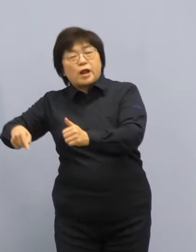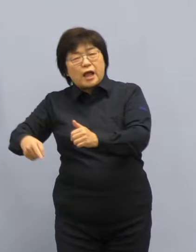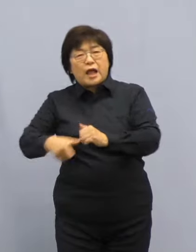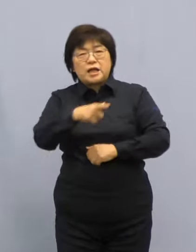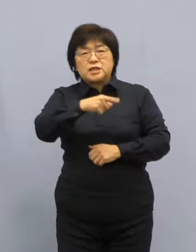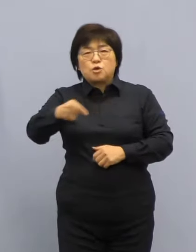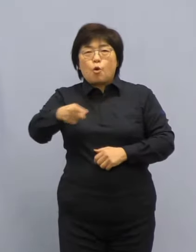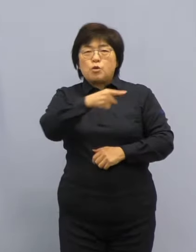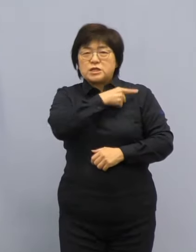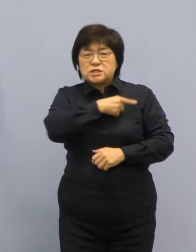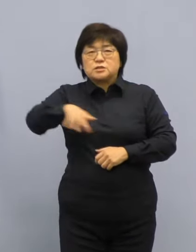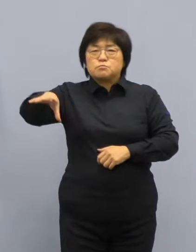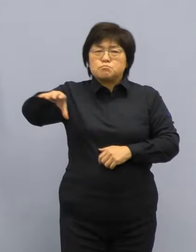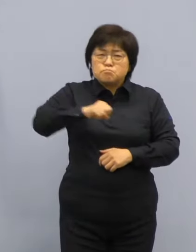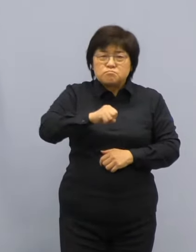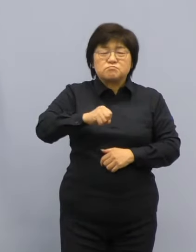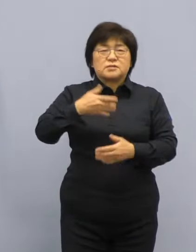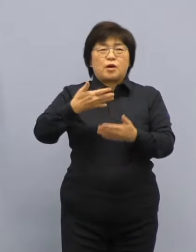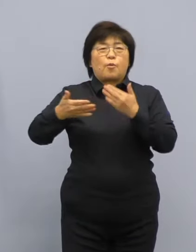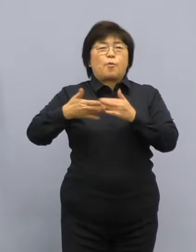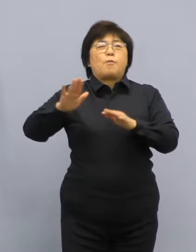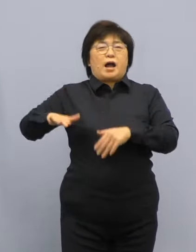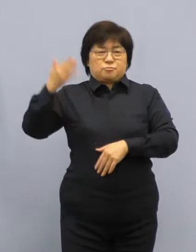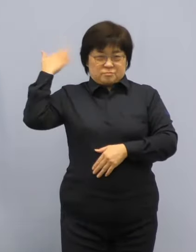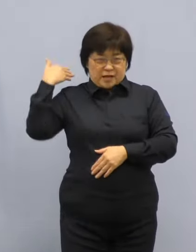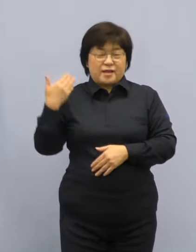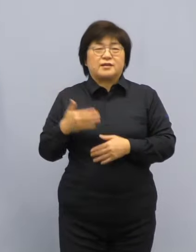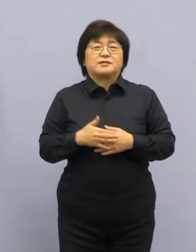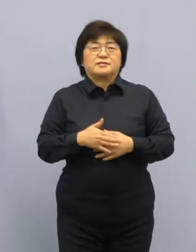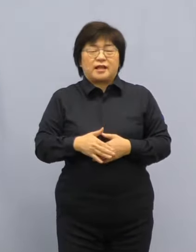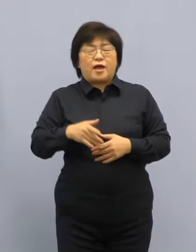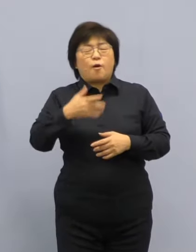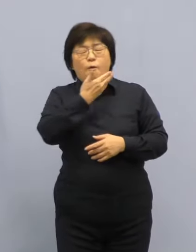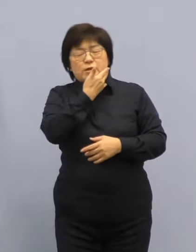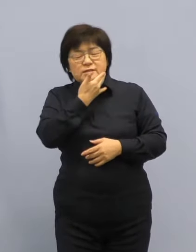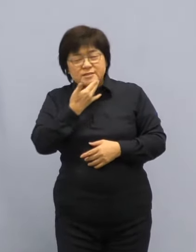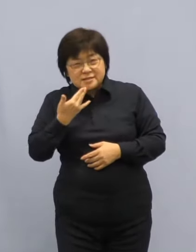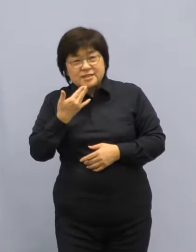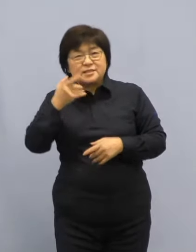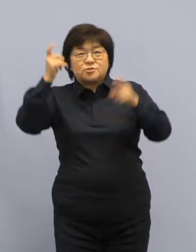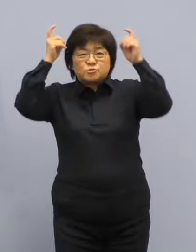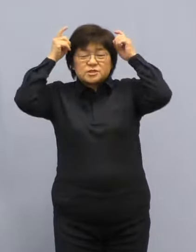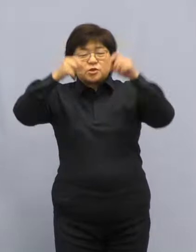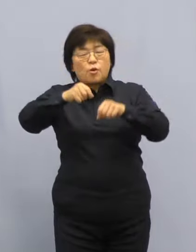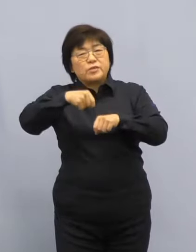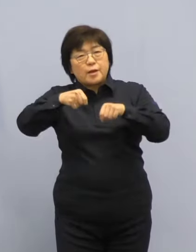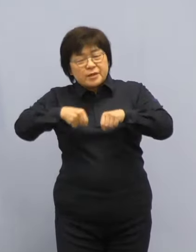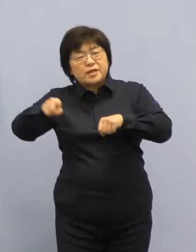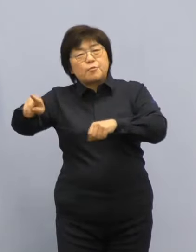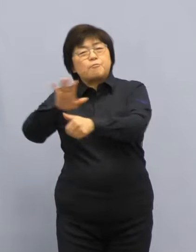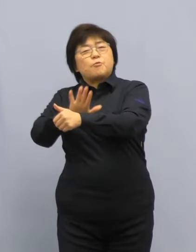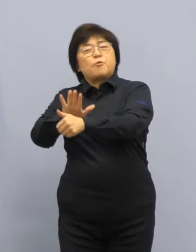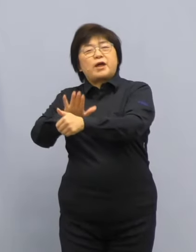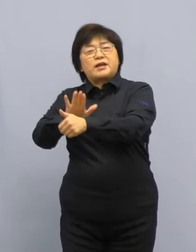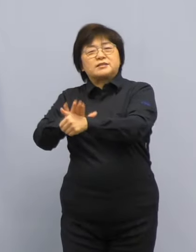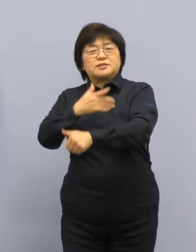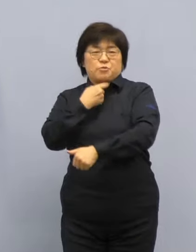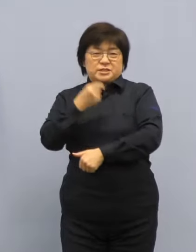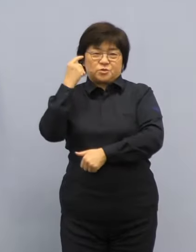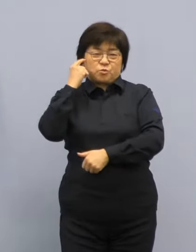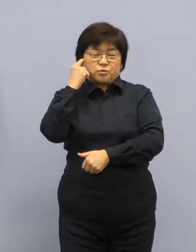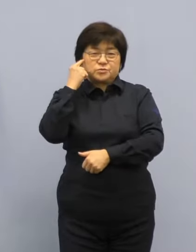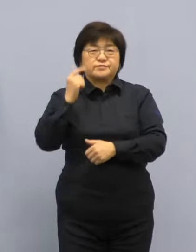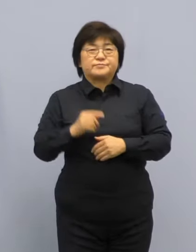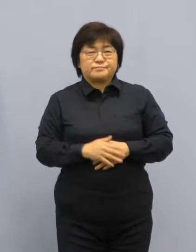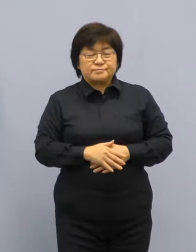獲得の実績もございます。本当に美味しいこの長崎和牛を食べて生産者の方々の応援をしていただければと思います。